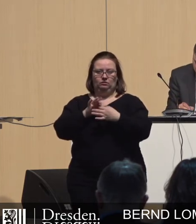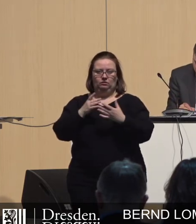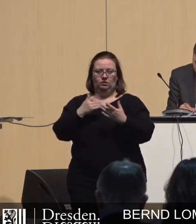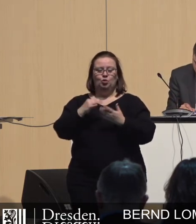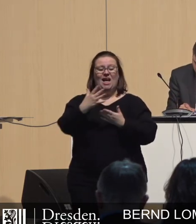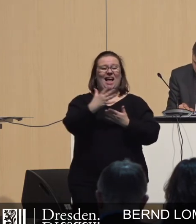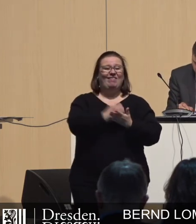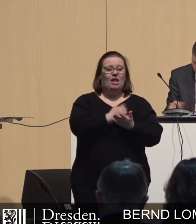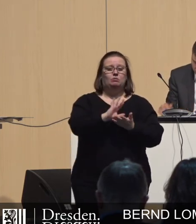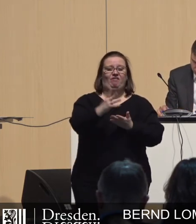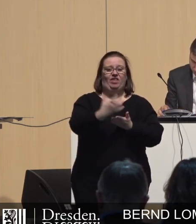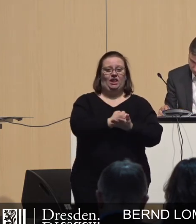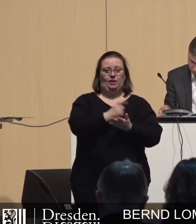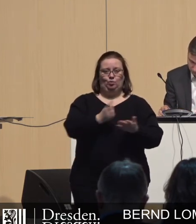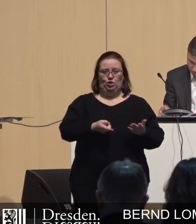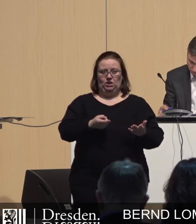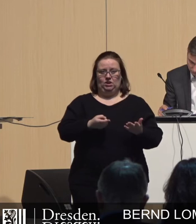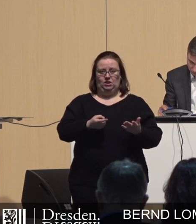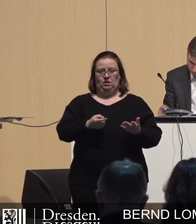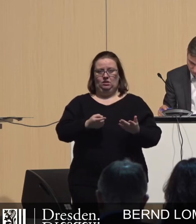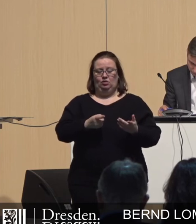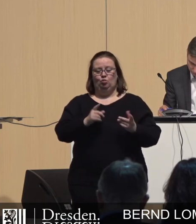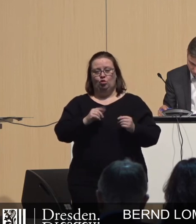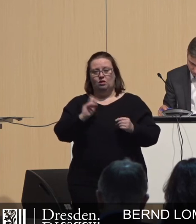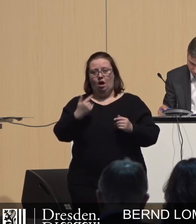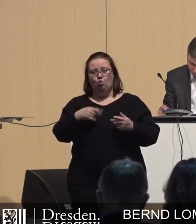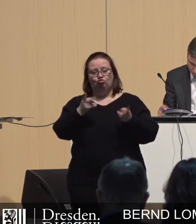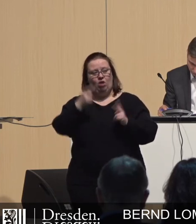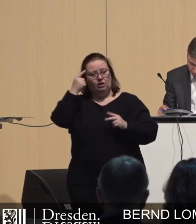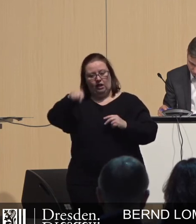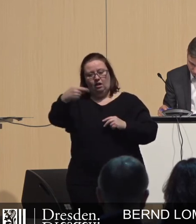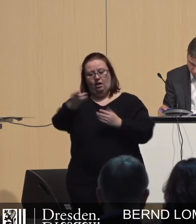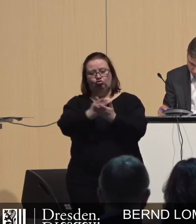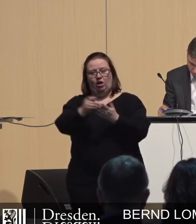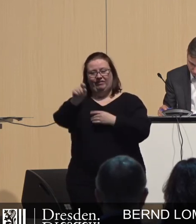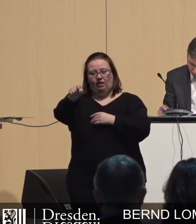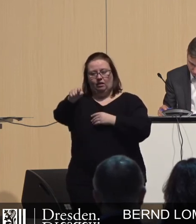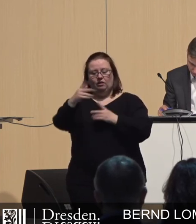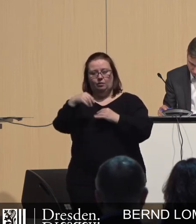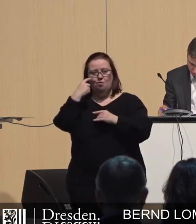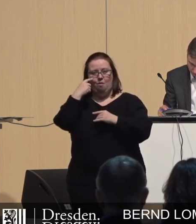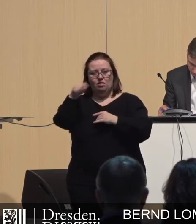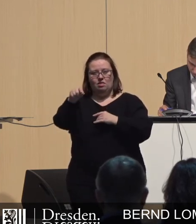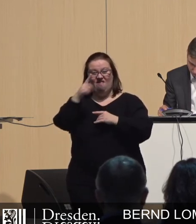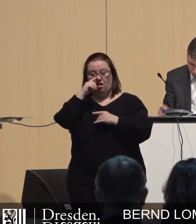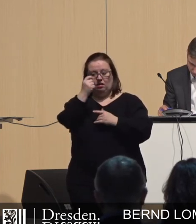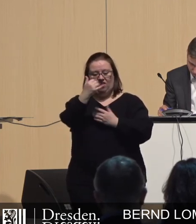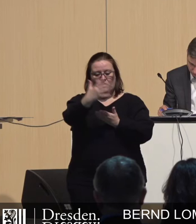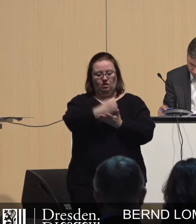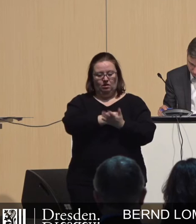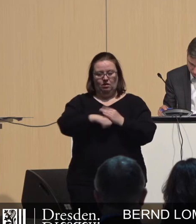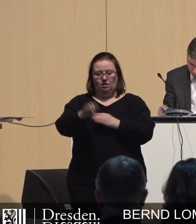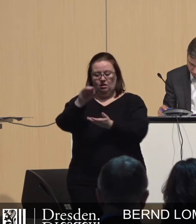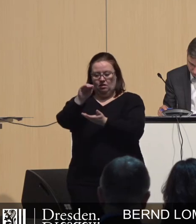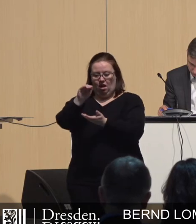Gewinne müssen erstmal verdient werden und es sollen auch die Stadträte dann beschließen, die dann im Moment, wenn eben letztendlich